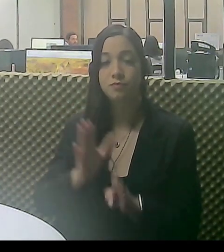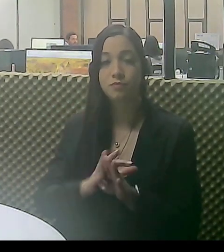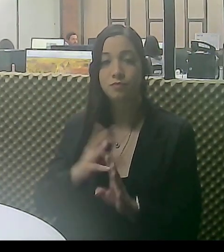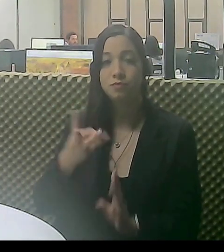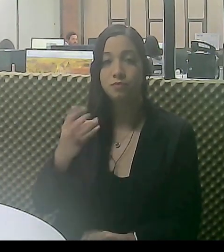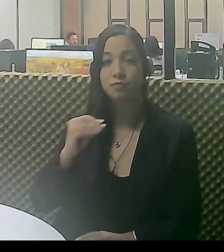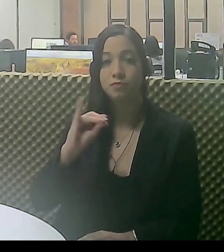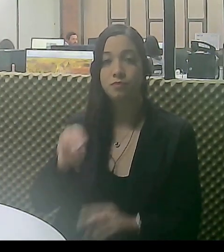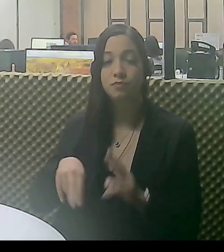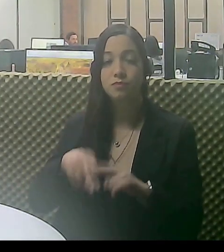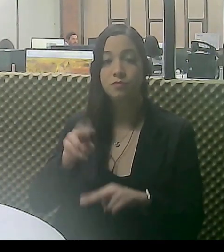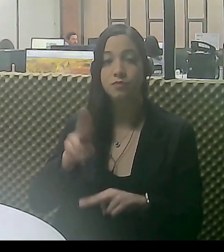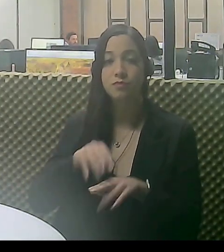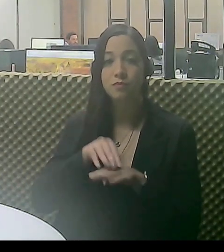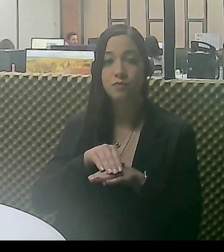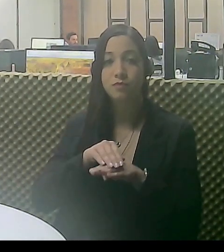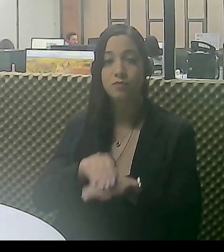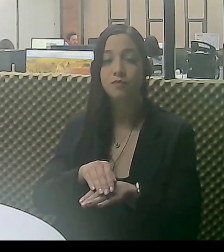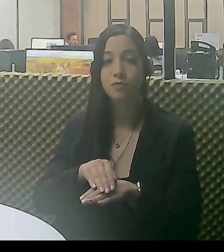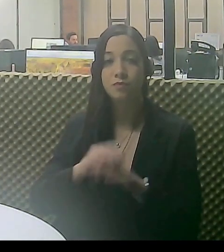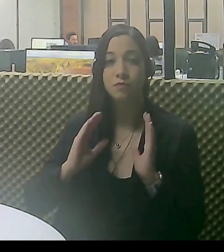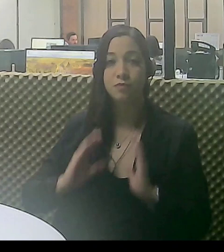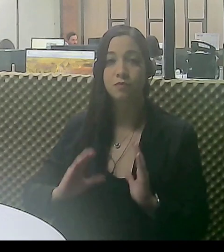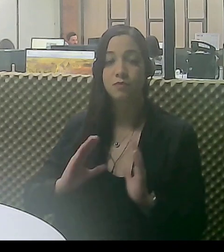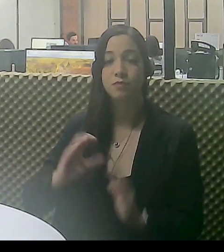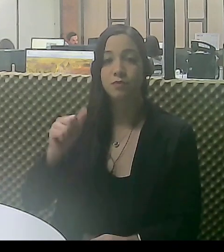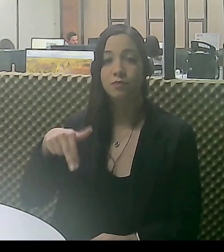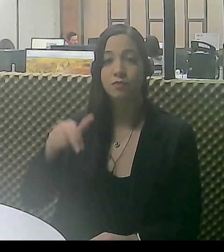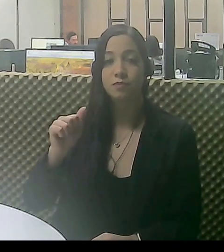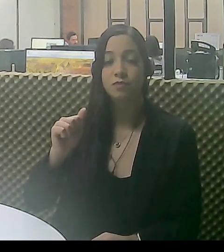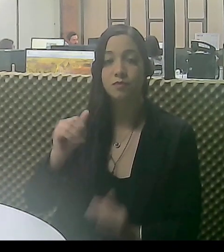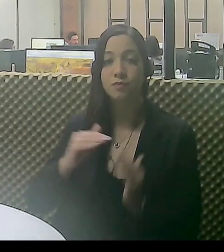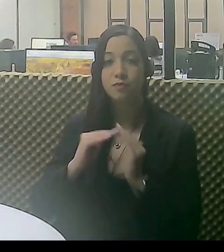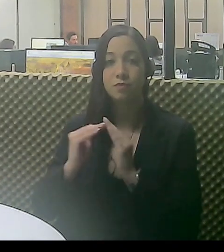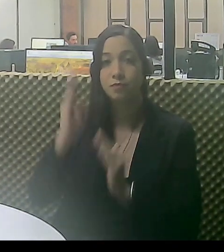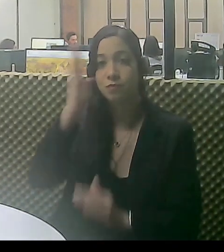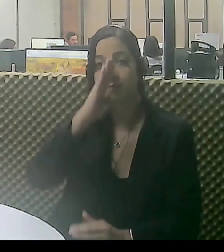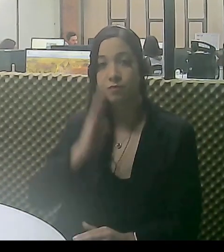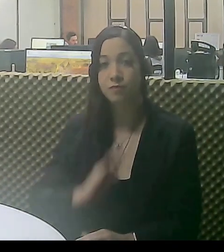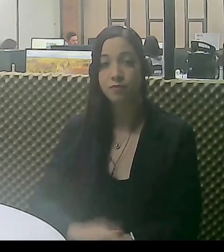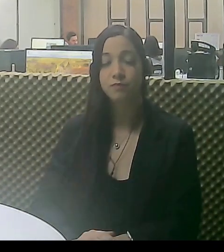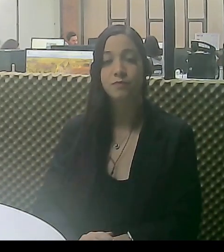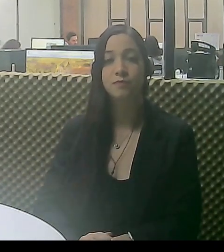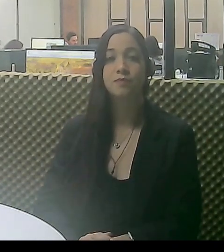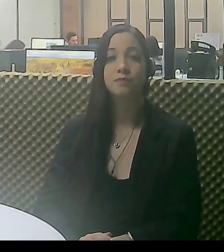o serviço itinerante do Procon estará na Praça Ana Diniz, no bairro Brasil.